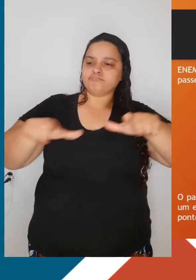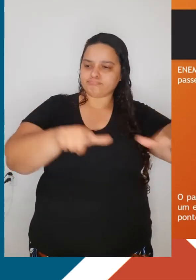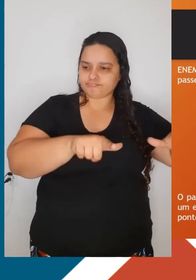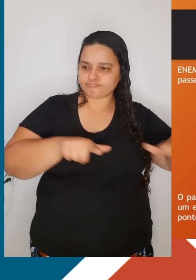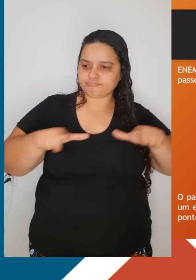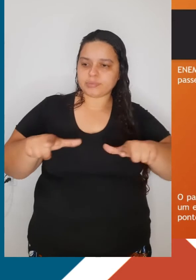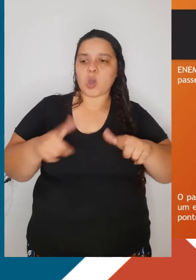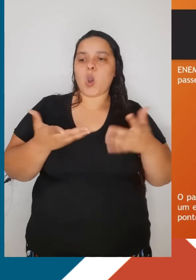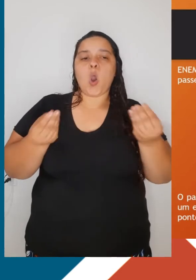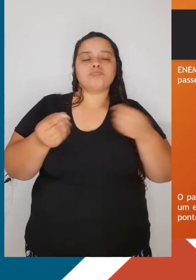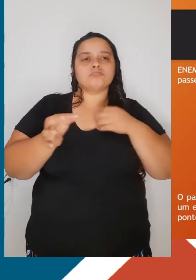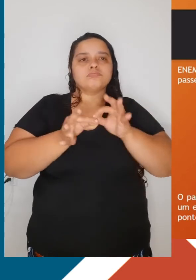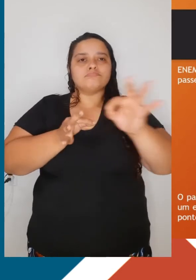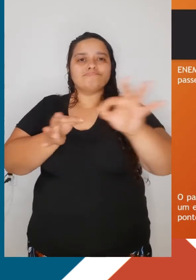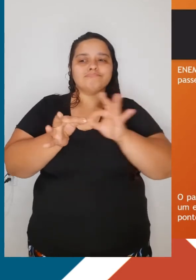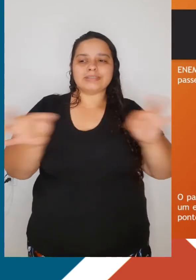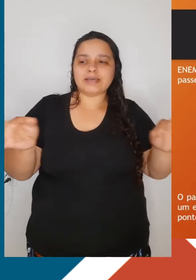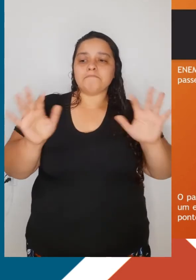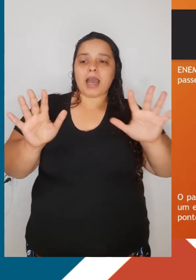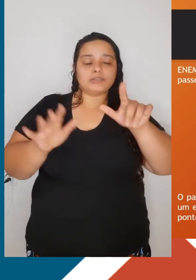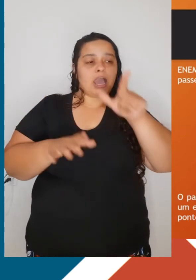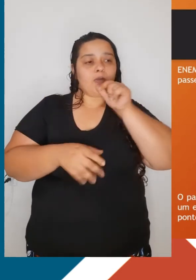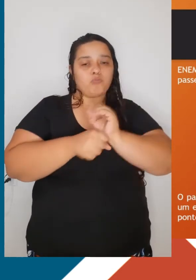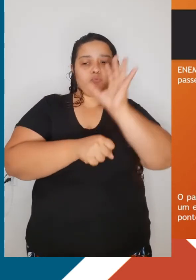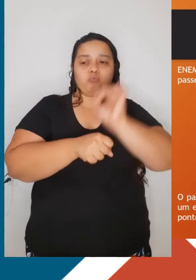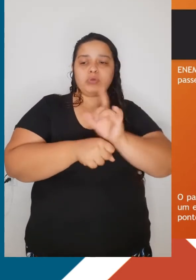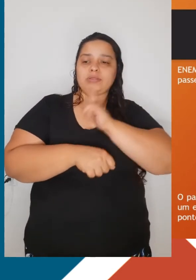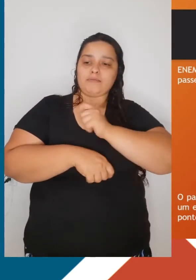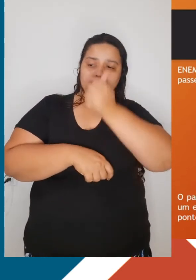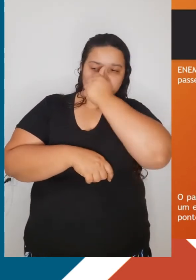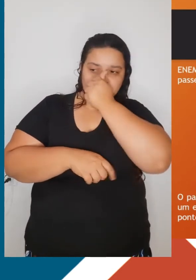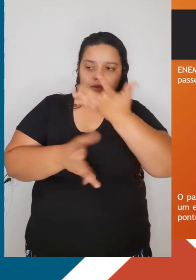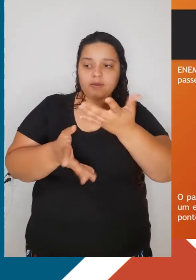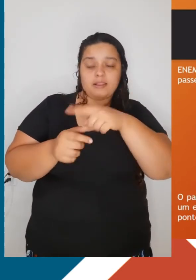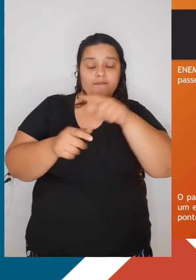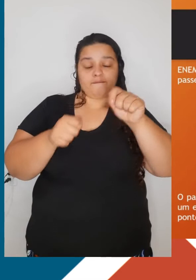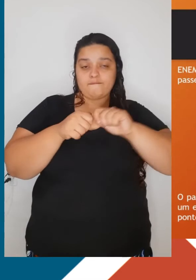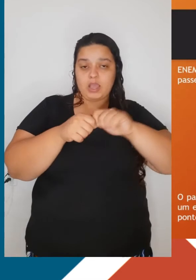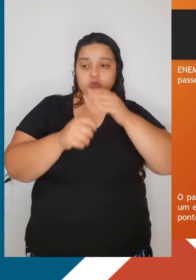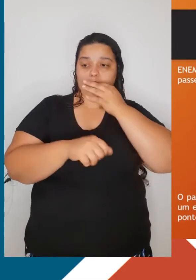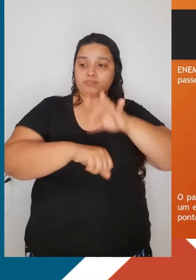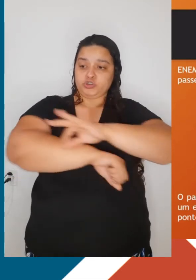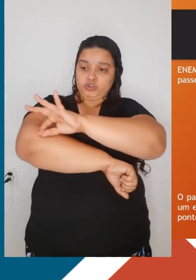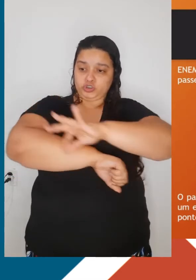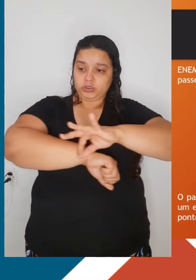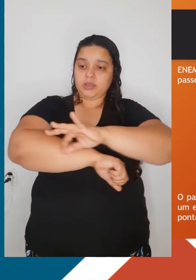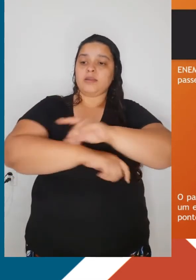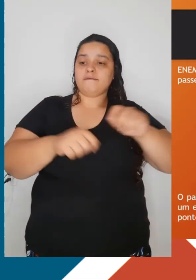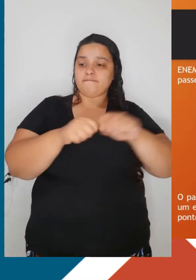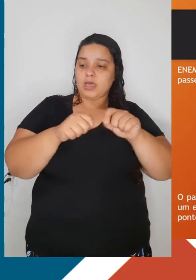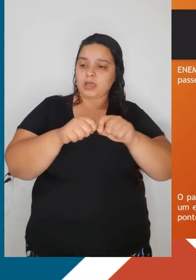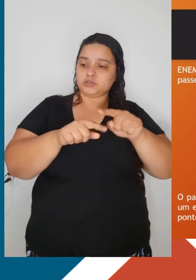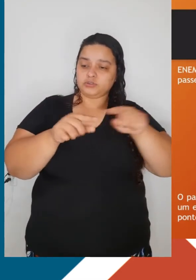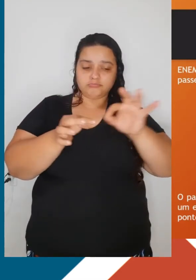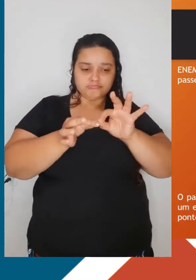condições de calcular os raios, pois o chafariz está cheio, um engenheiro faz a seguinte medição. Esticou uma trena tangente